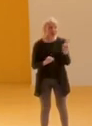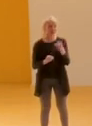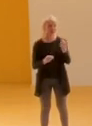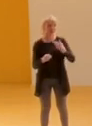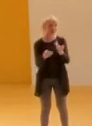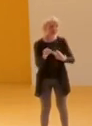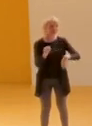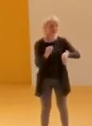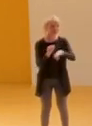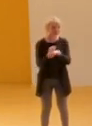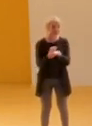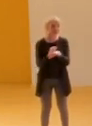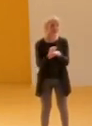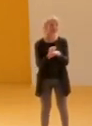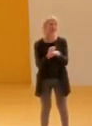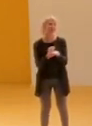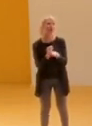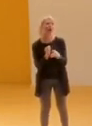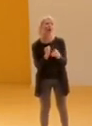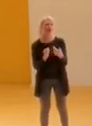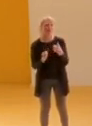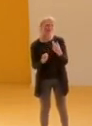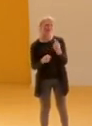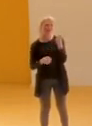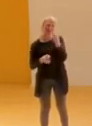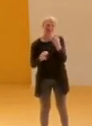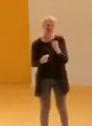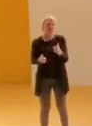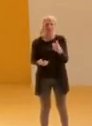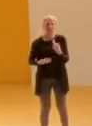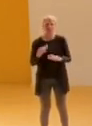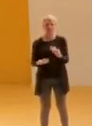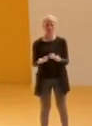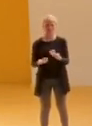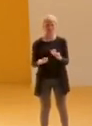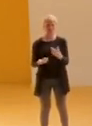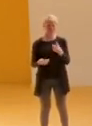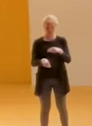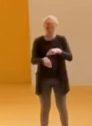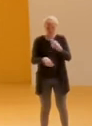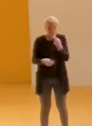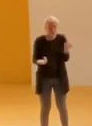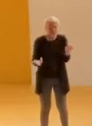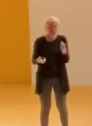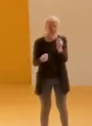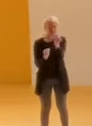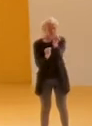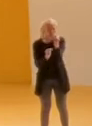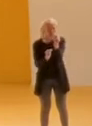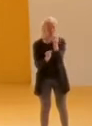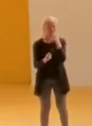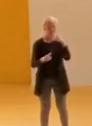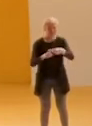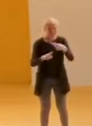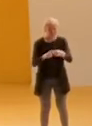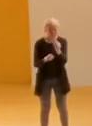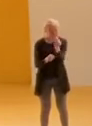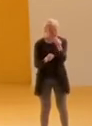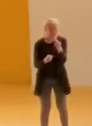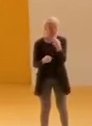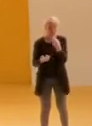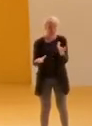rozkopfa mógł sobie zadać pytanie rany co ja właściwie robię co ja właściwie wytwarzam ja wytwarzam jakiś metalowy element jakiś fragment który